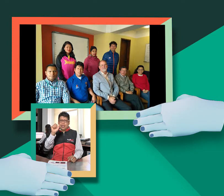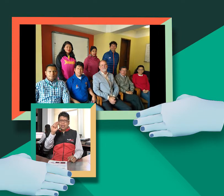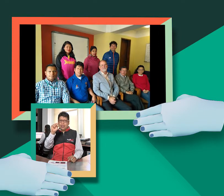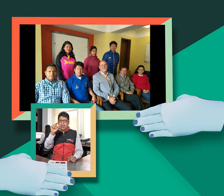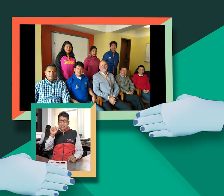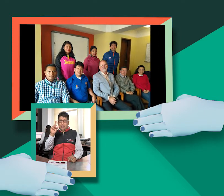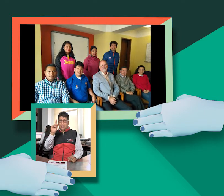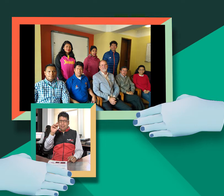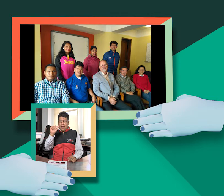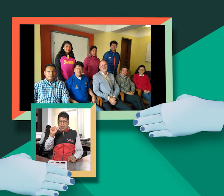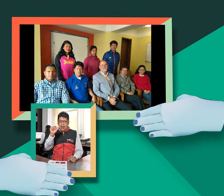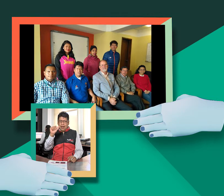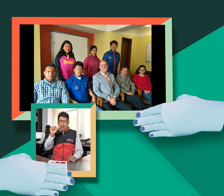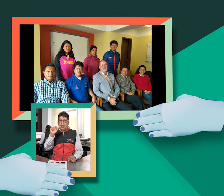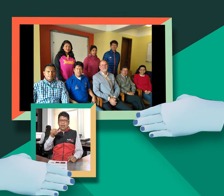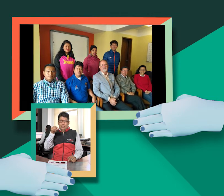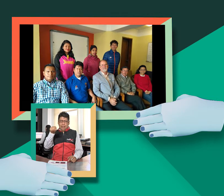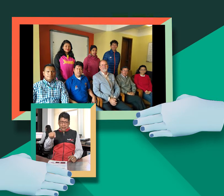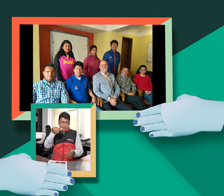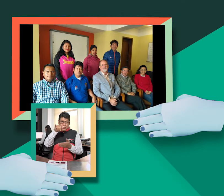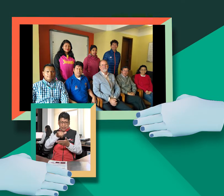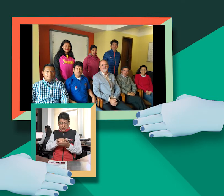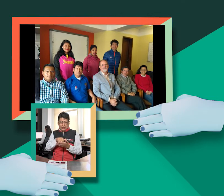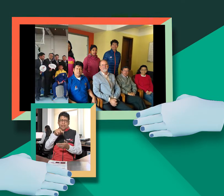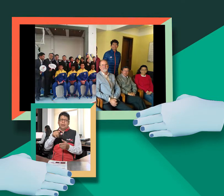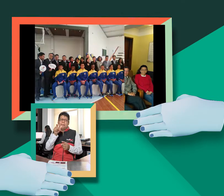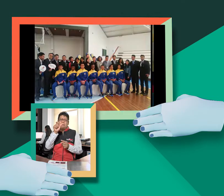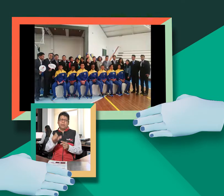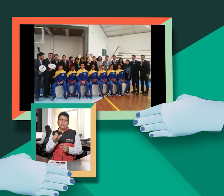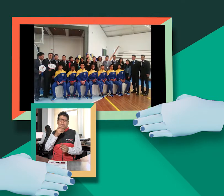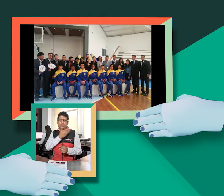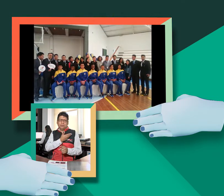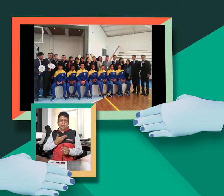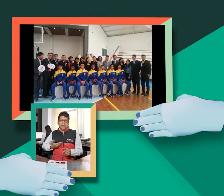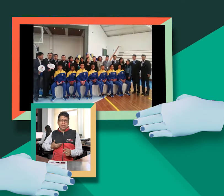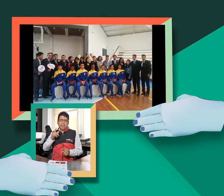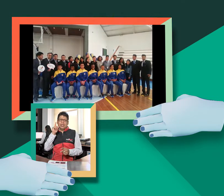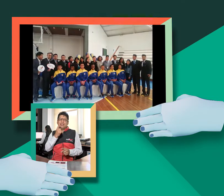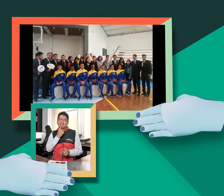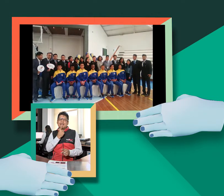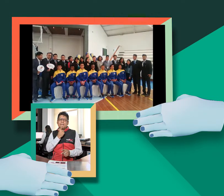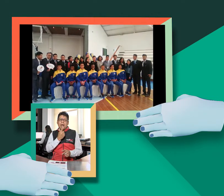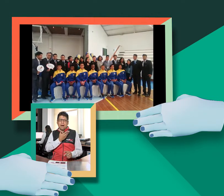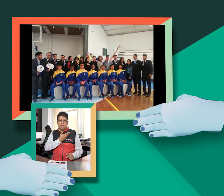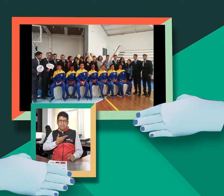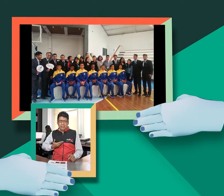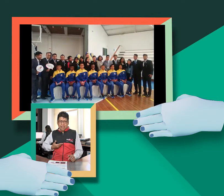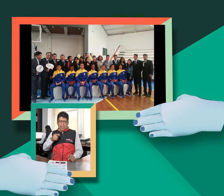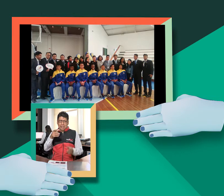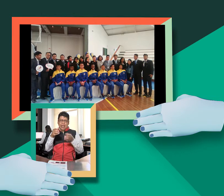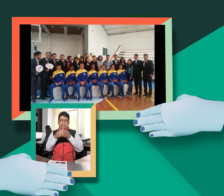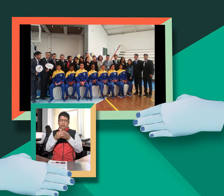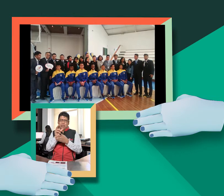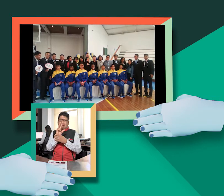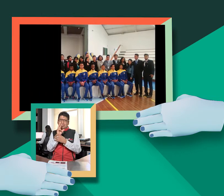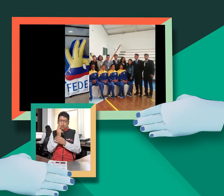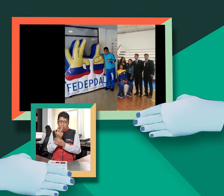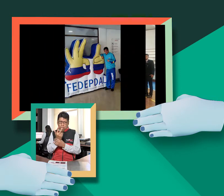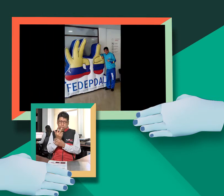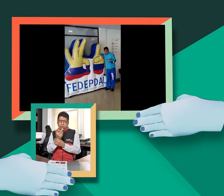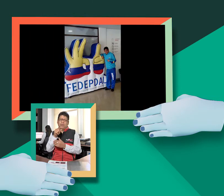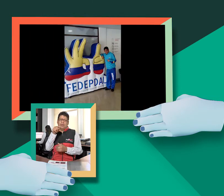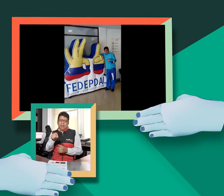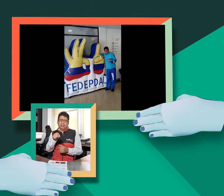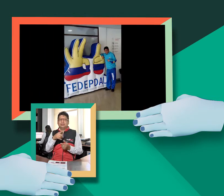pichincha y ahí es cuando ya me empieza a involucrar con la comunidad sorda de kid y es así como